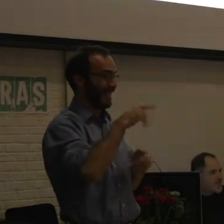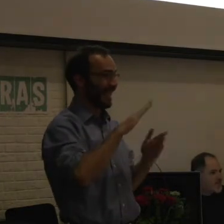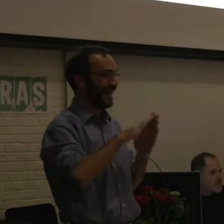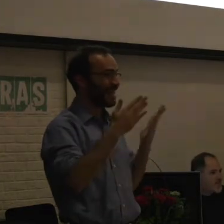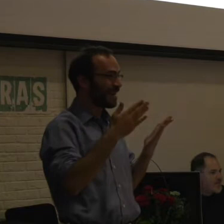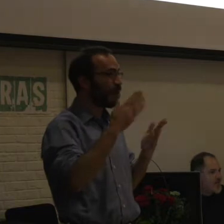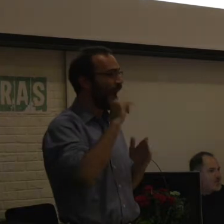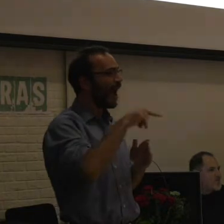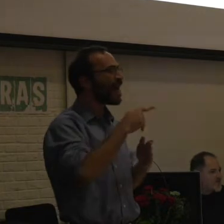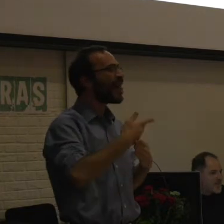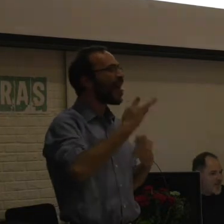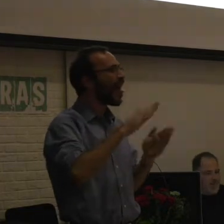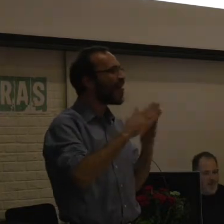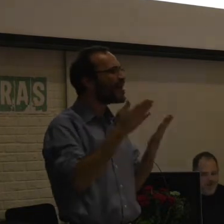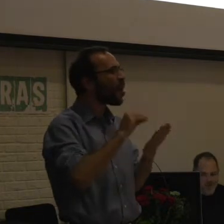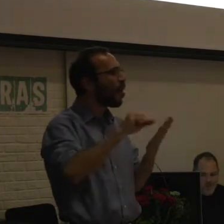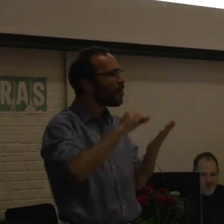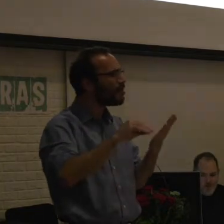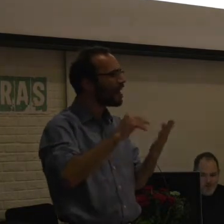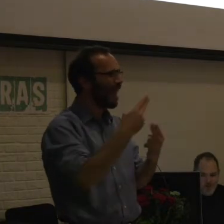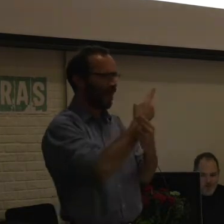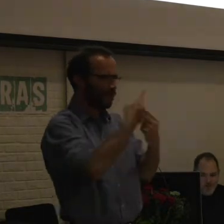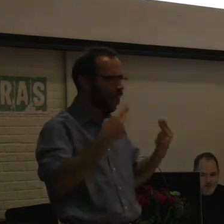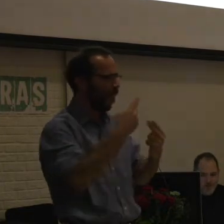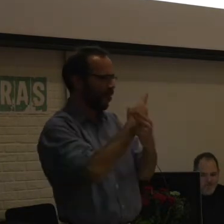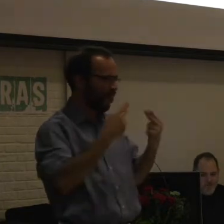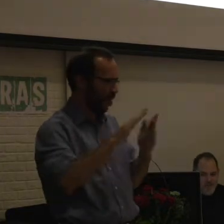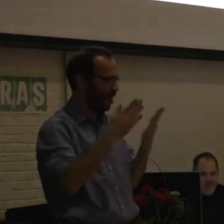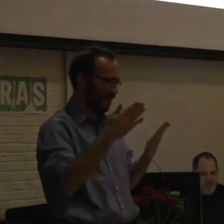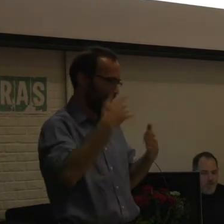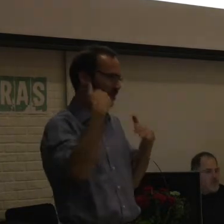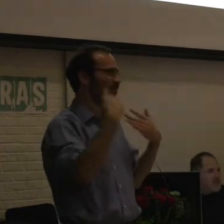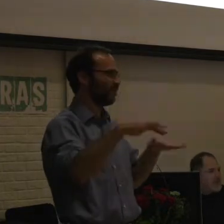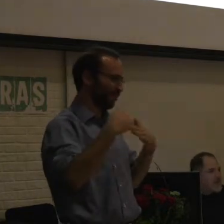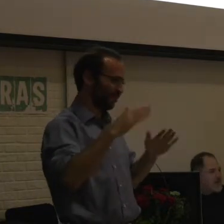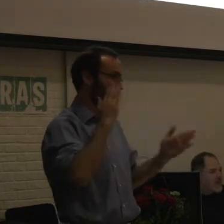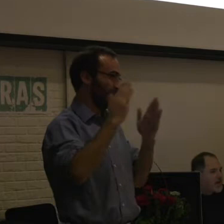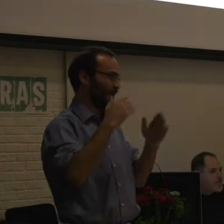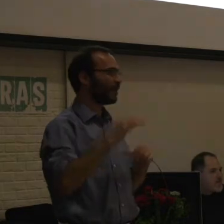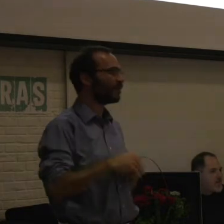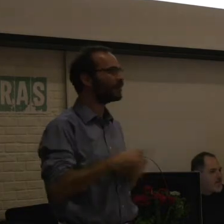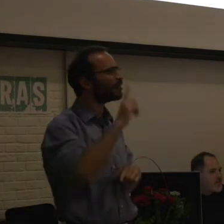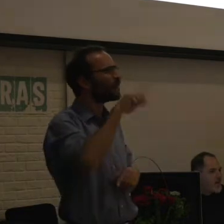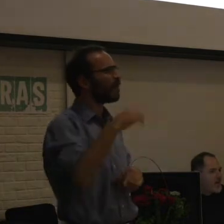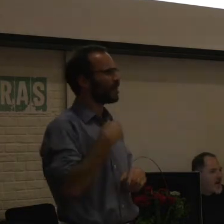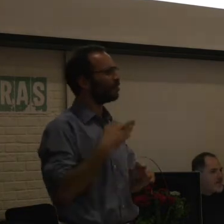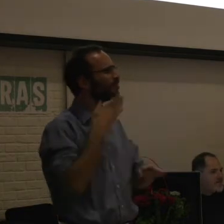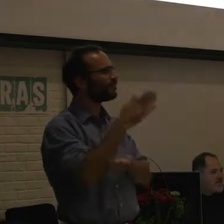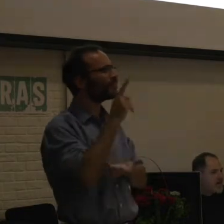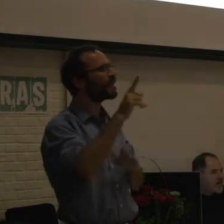d'Alembert? Pues hasta ahí llegaban los inquisidores. Bueno, y luego también me acerqué a la Biblioteca Nacional a visitar